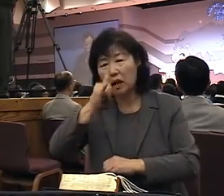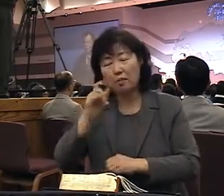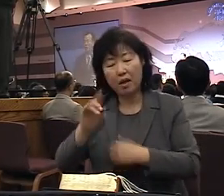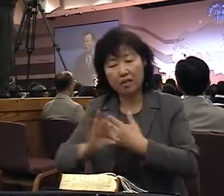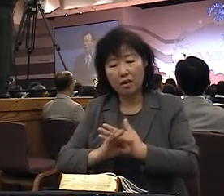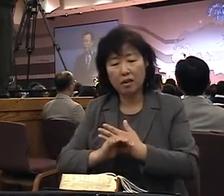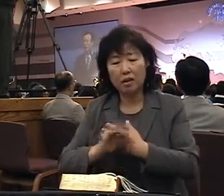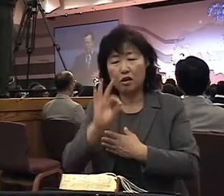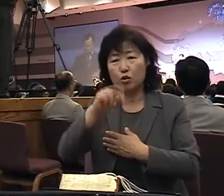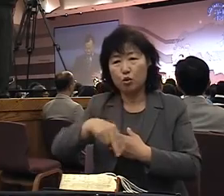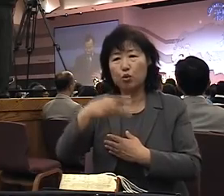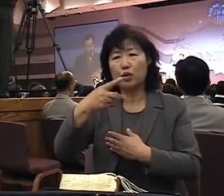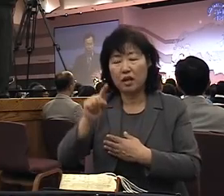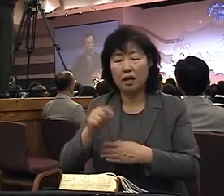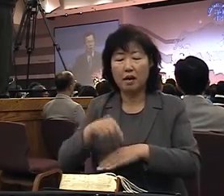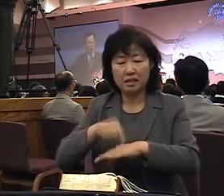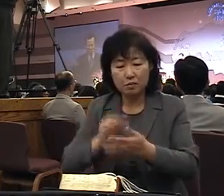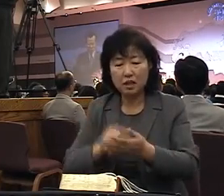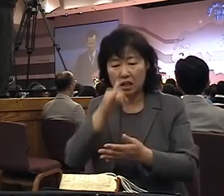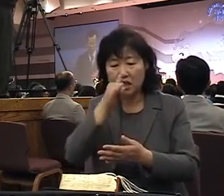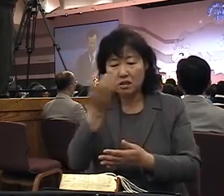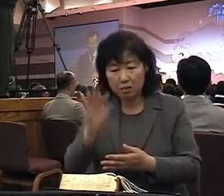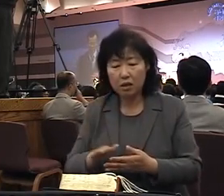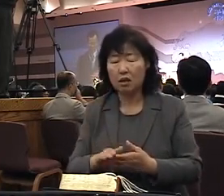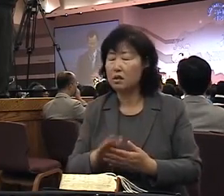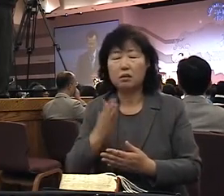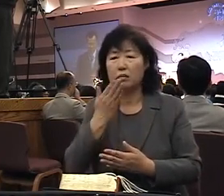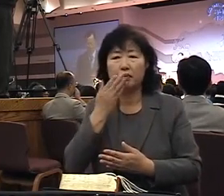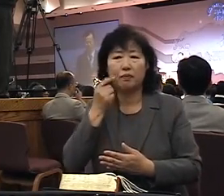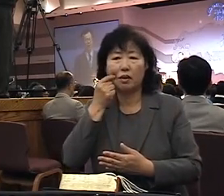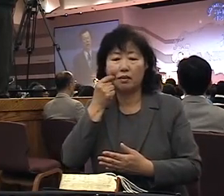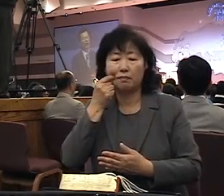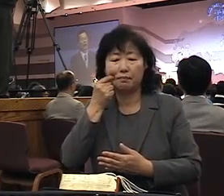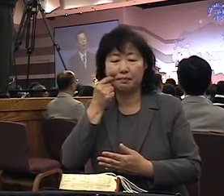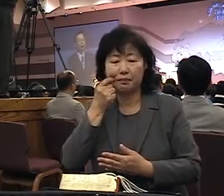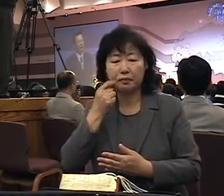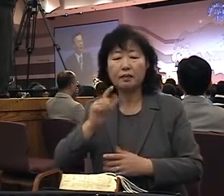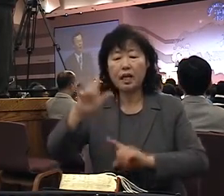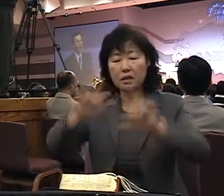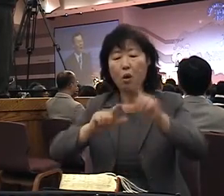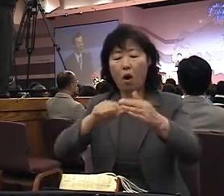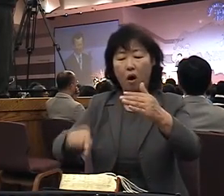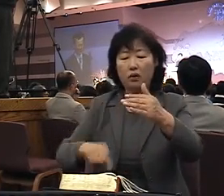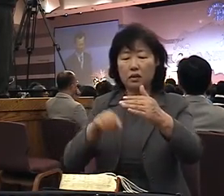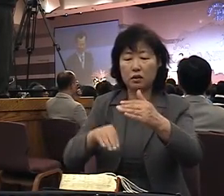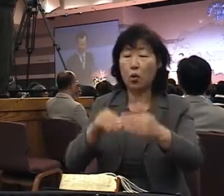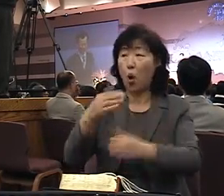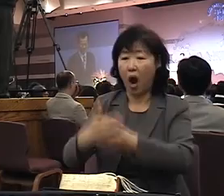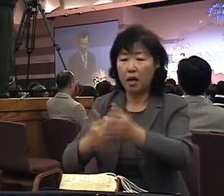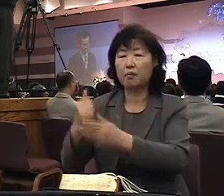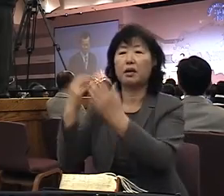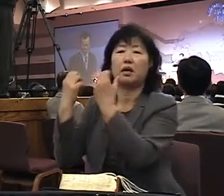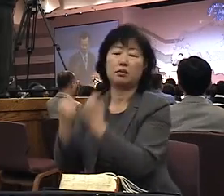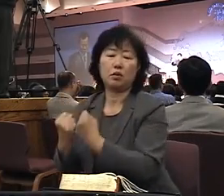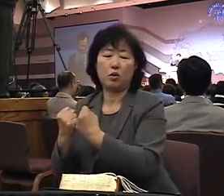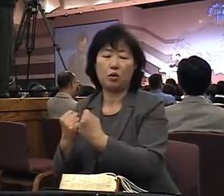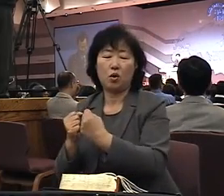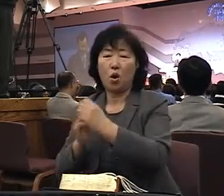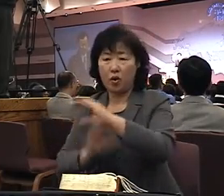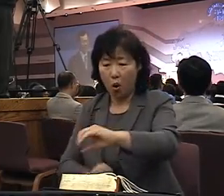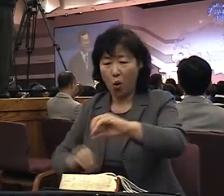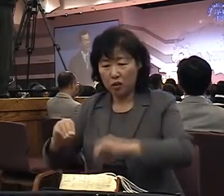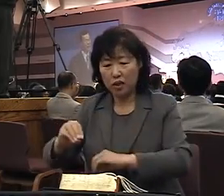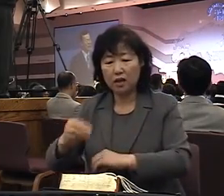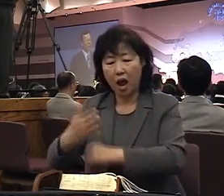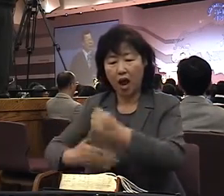유다의 심정이었겠지만 그럴 수가 없는 것이 사실이죠. 근데 그러한 상황 가운데서도 하나님이 계십니다. 역전하시는